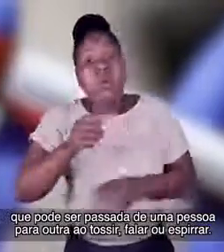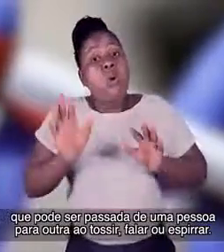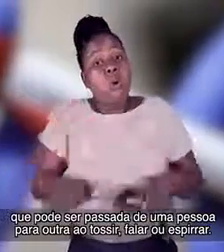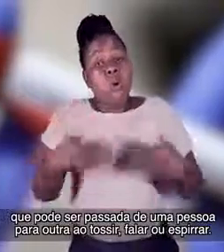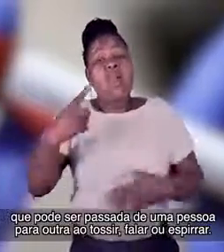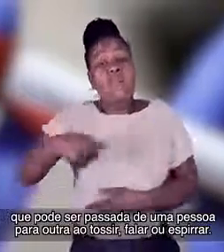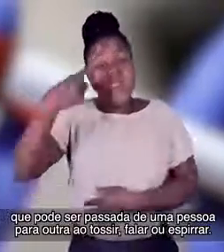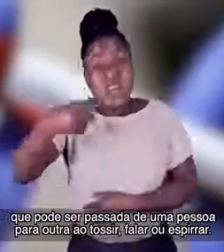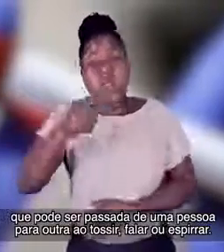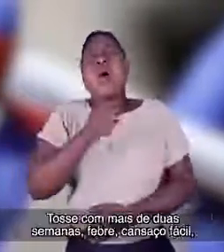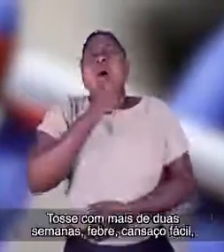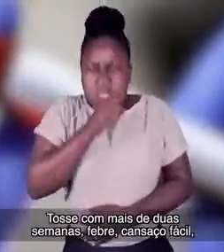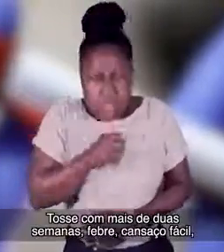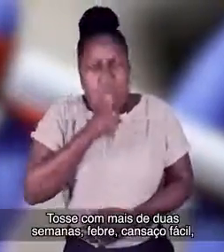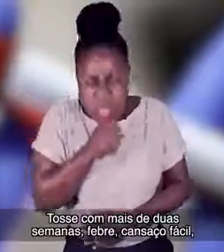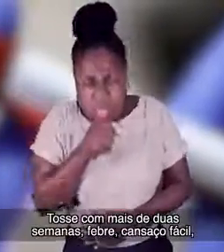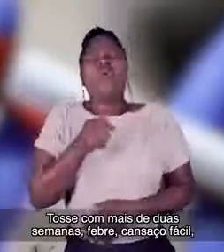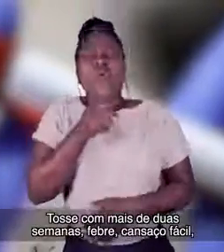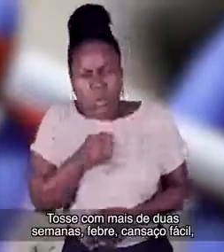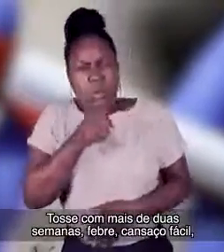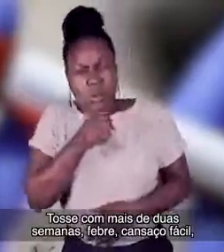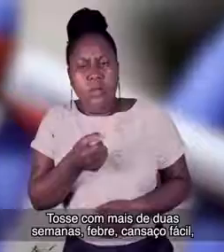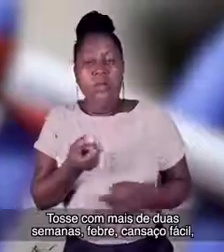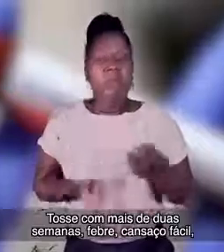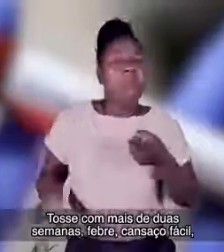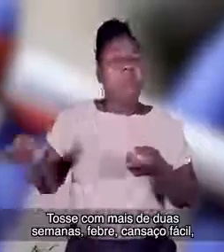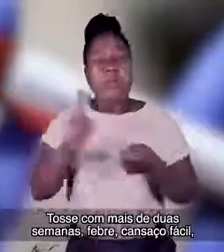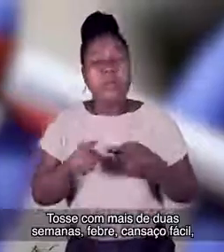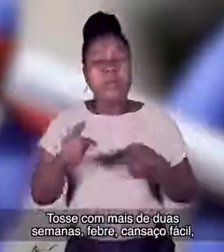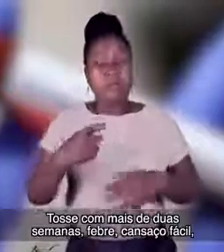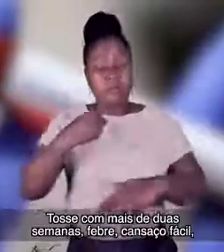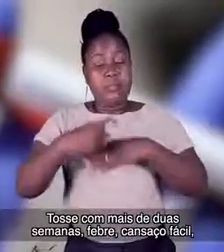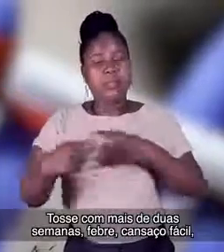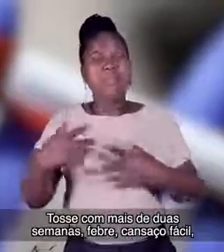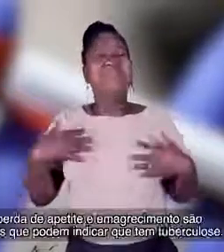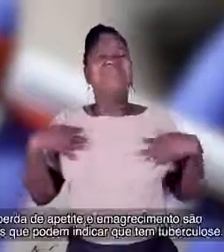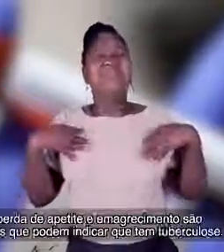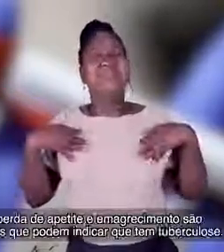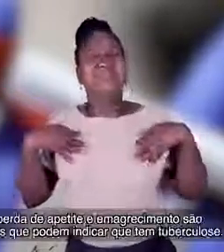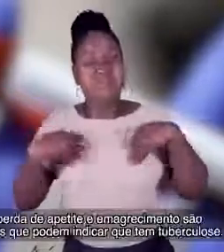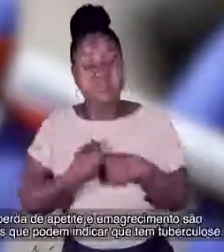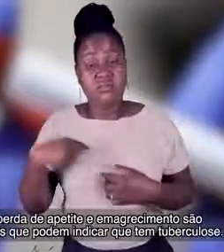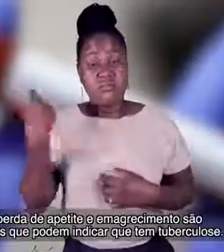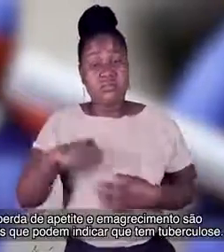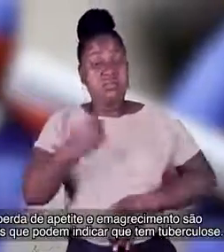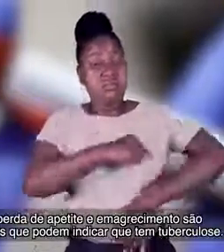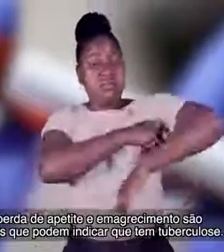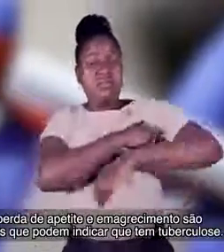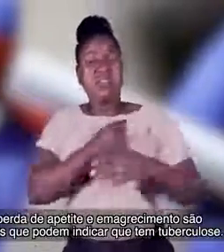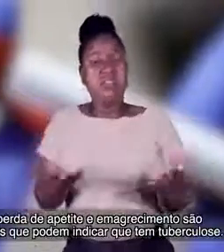espirrar. Tosse com mais de 2 semanas, febre, cansaço fácil, perda de apetite e emagrecimento são sinais